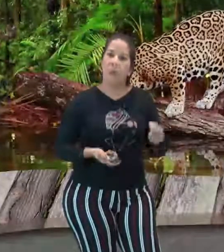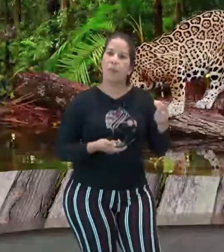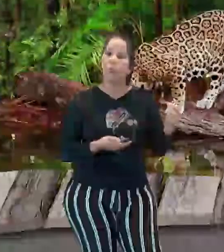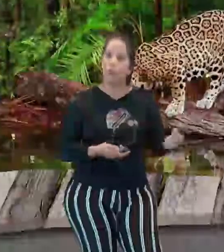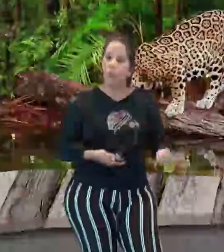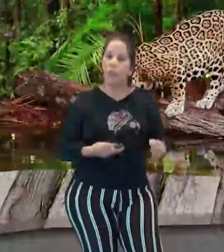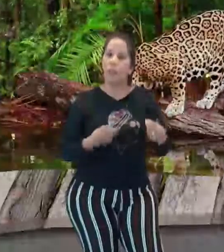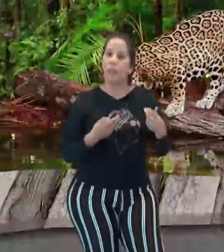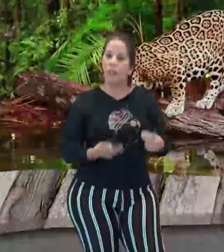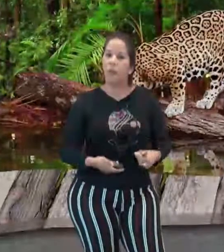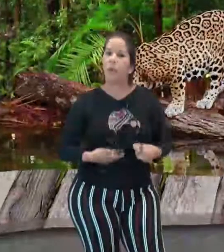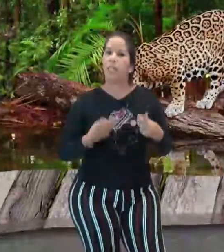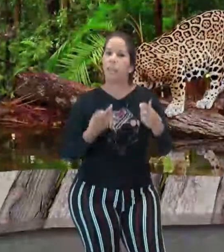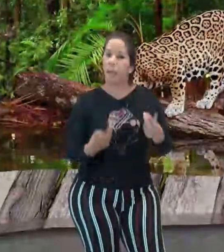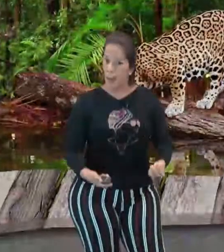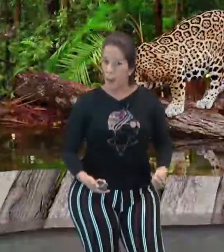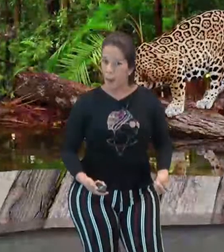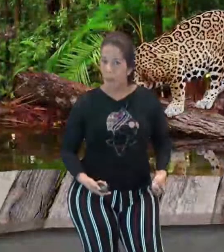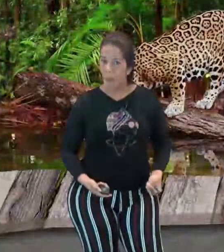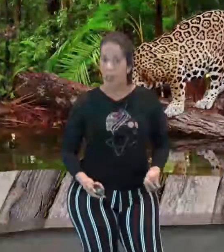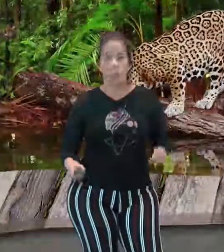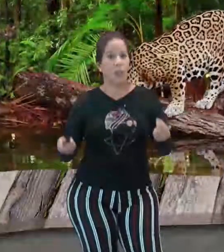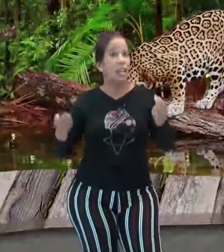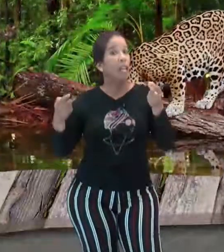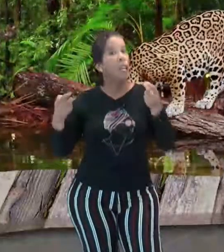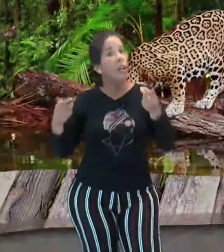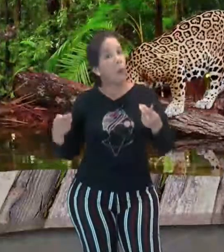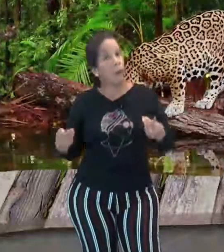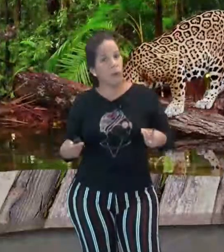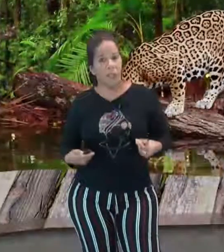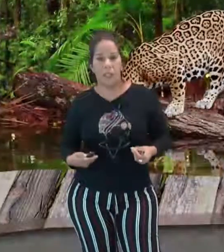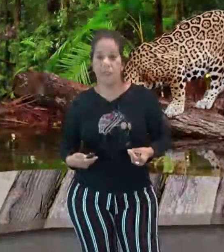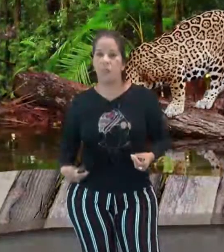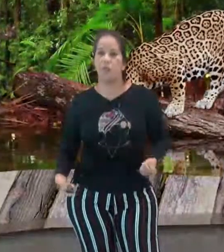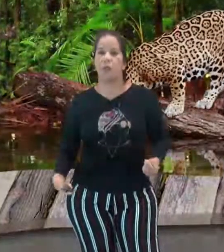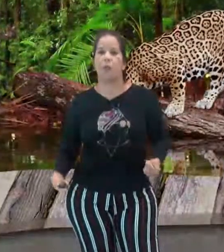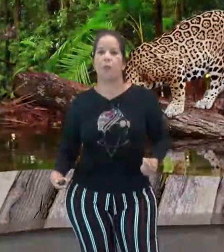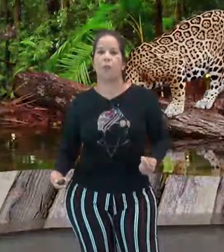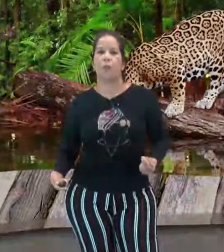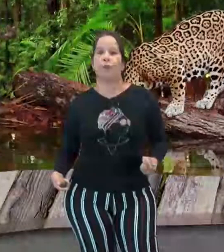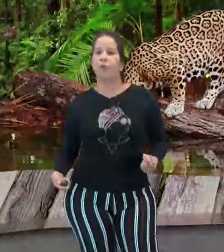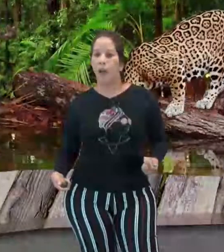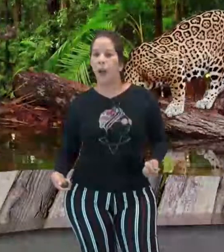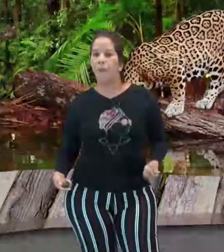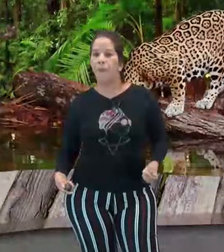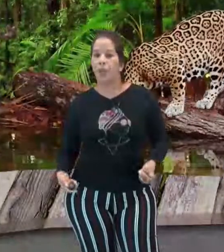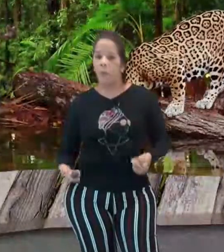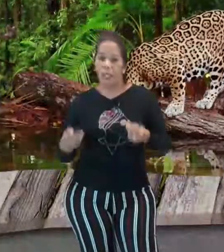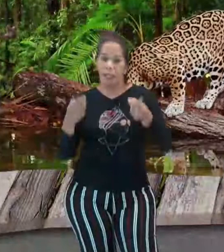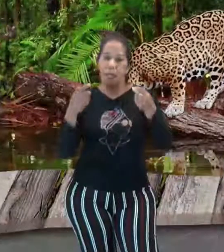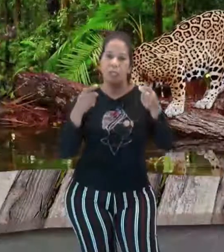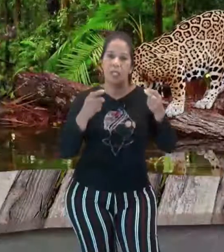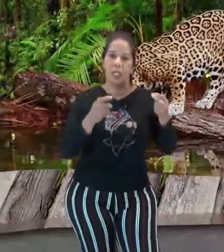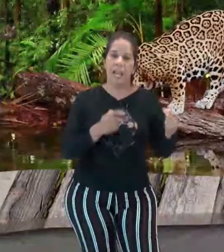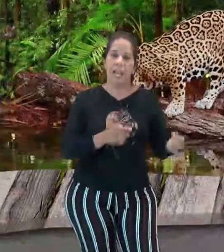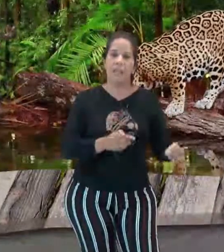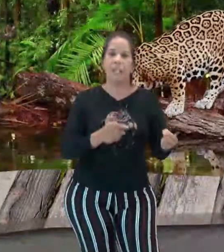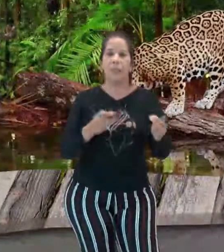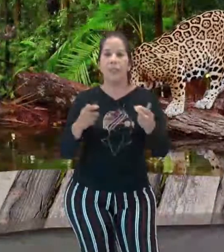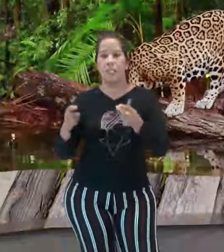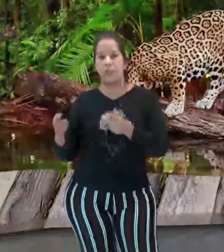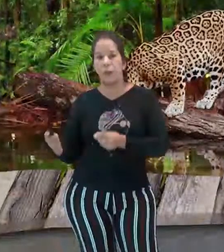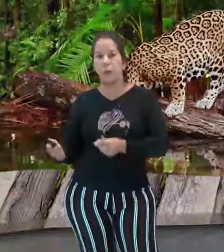sistema reprodutor, liberando o esperma. Na mulher não acontece isso, tá? A mulher tem